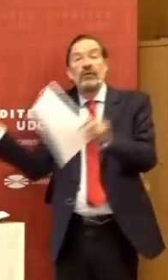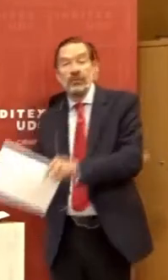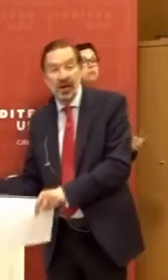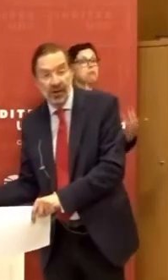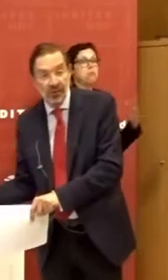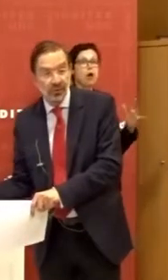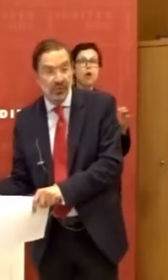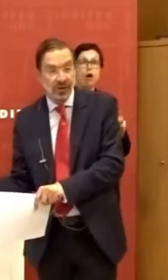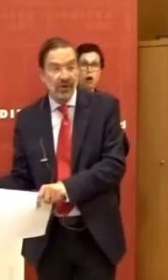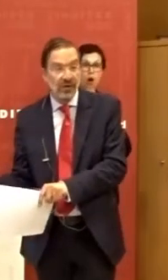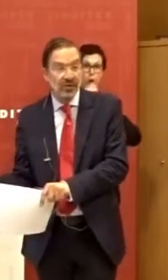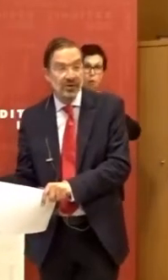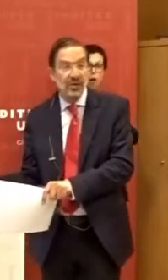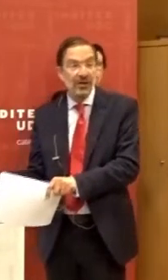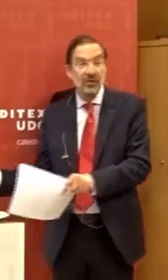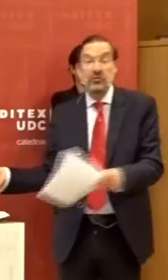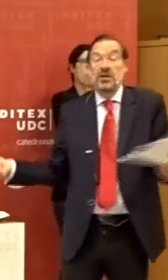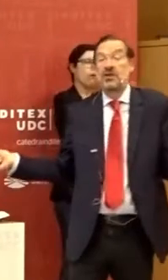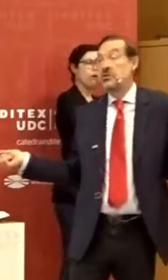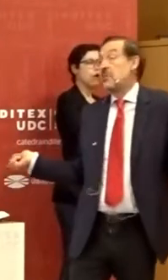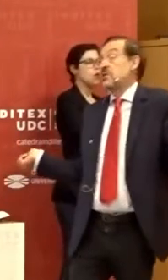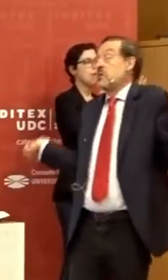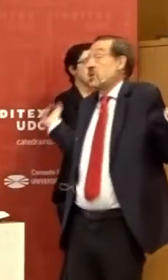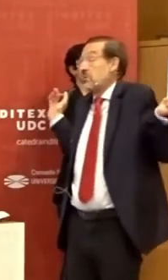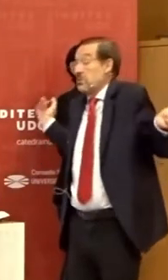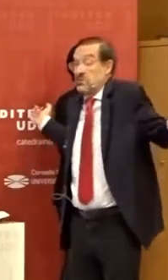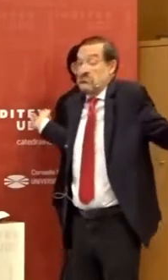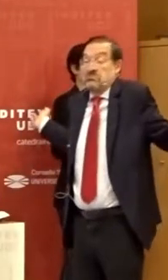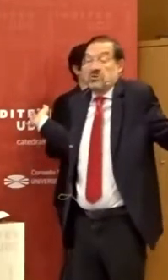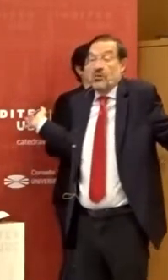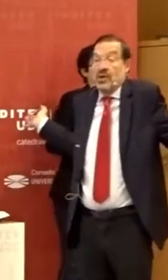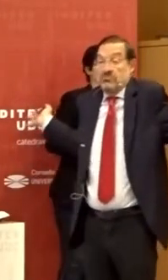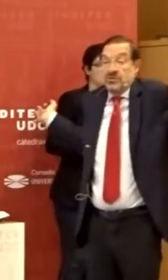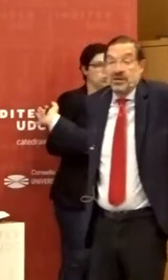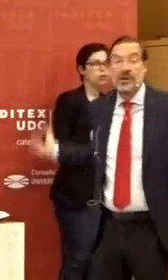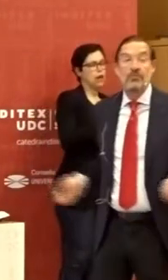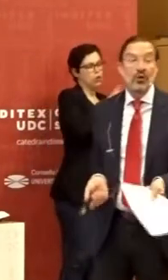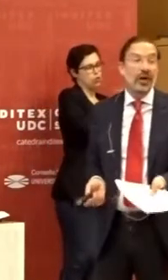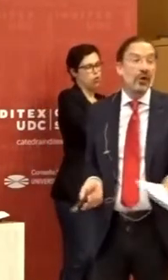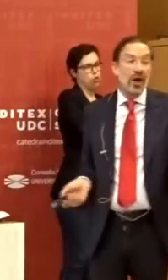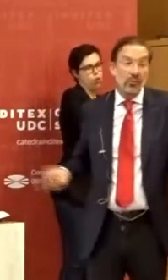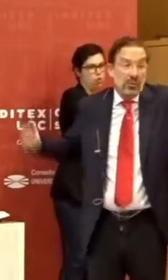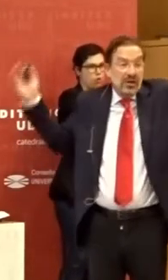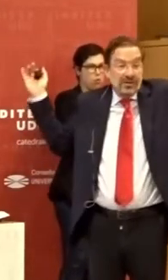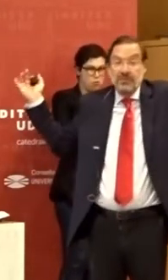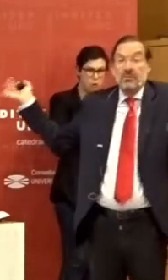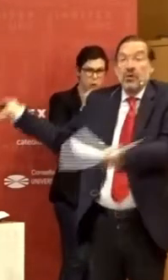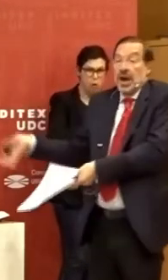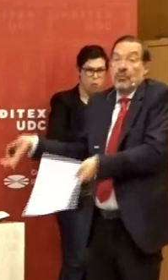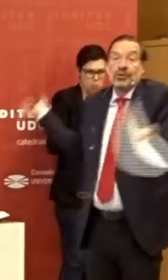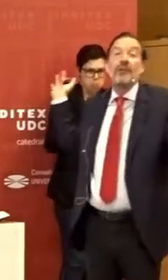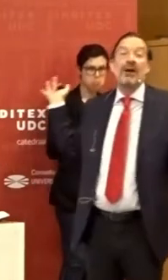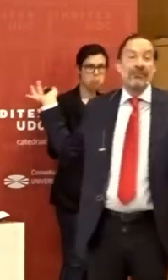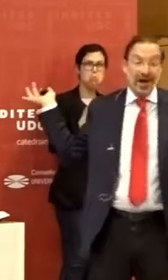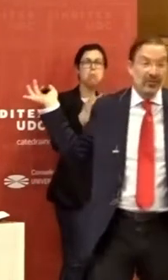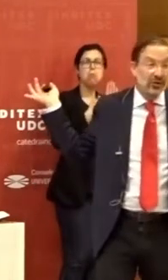es 9.000 euros por trabajador que se hubiera ido a contratar. Entonces la empresa lo que dice, pues yo qué voy a, pues, ¿por qué voy a cumplir? Si me ponen